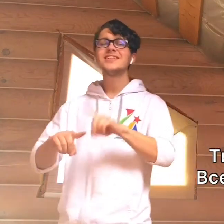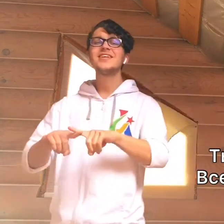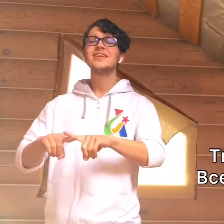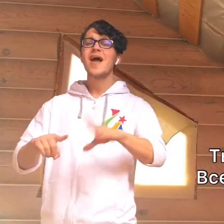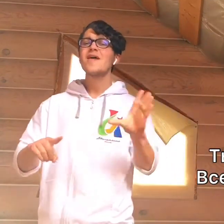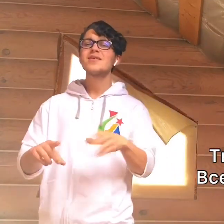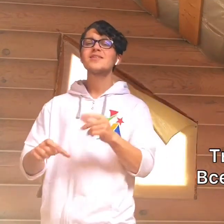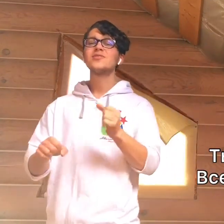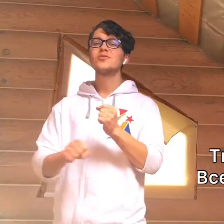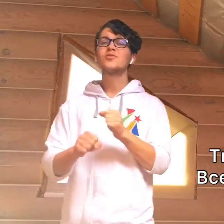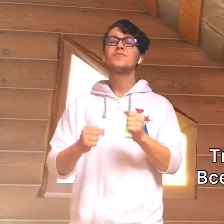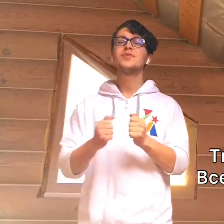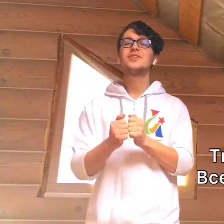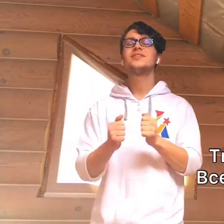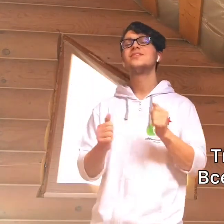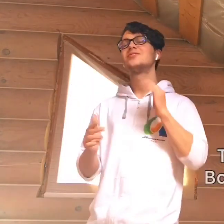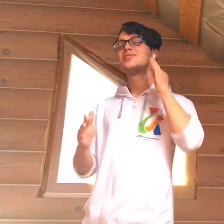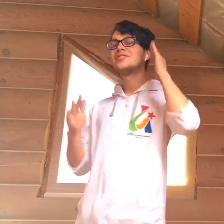эти глупые мечты.